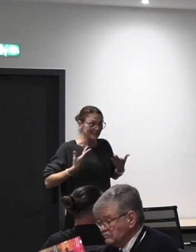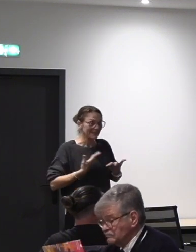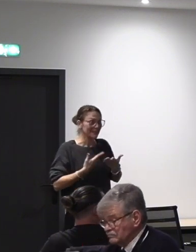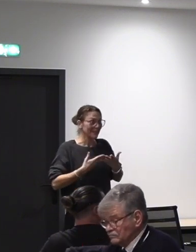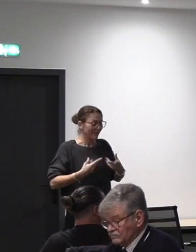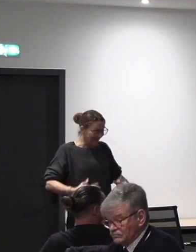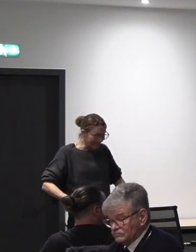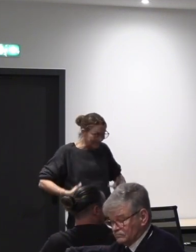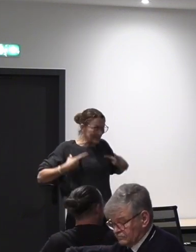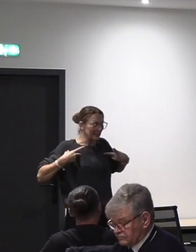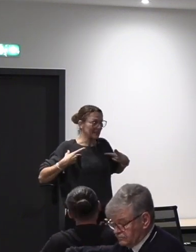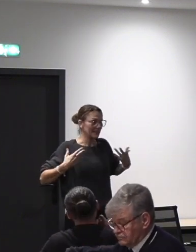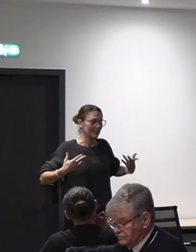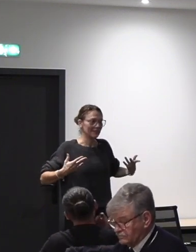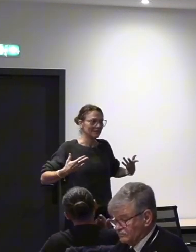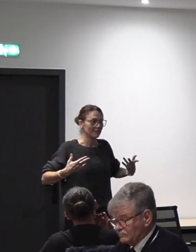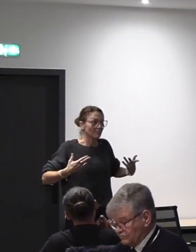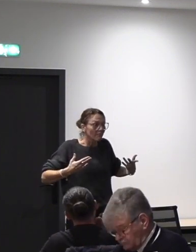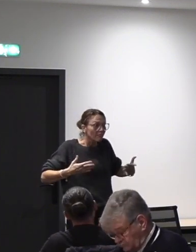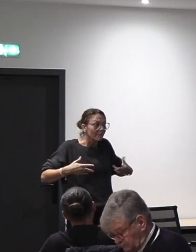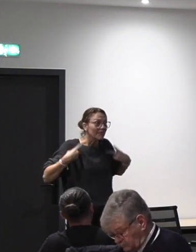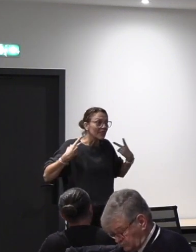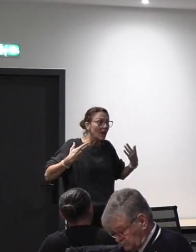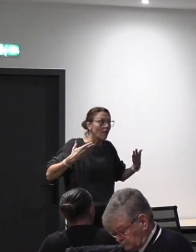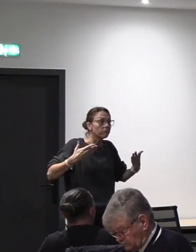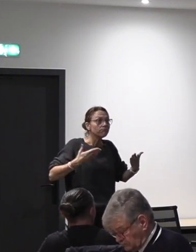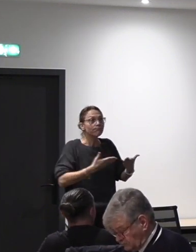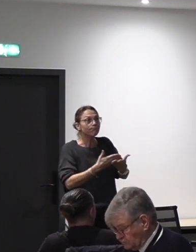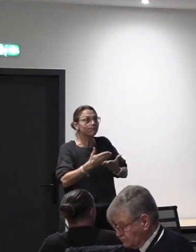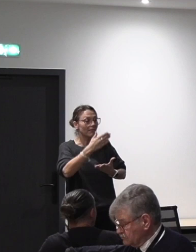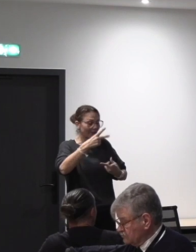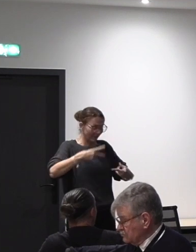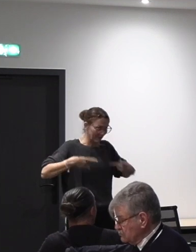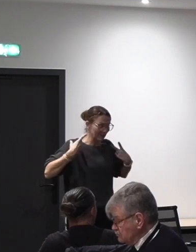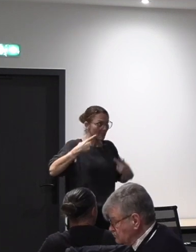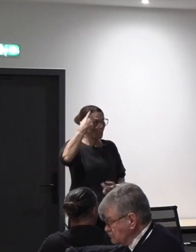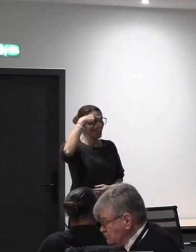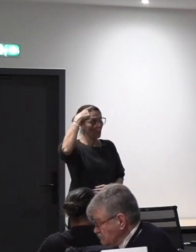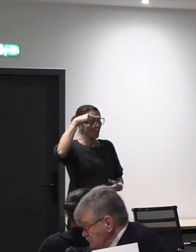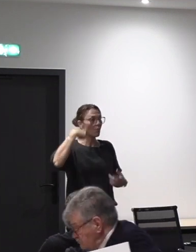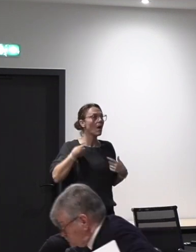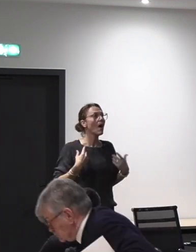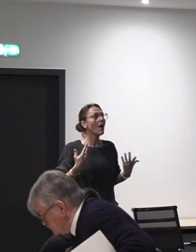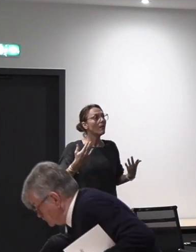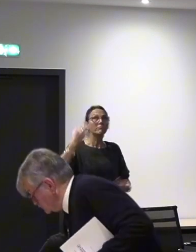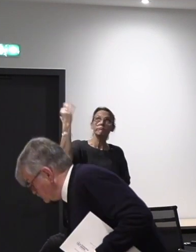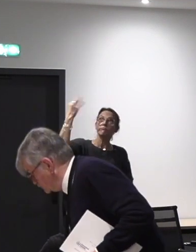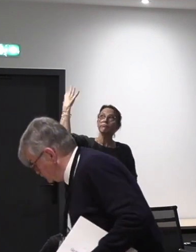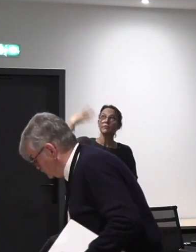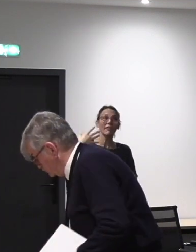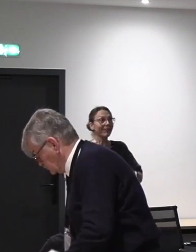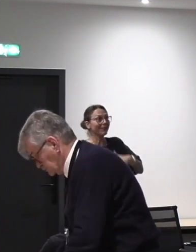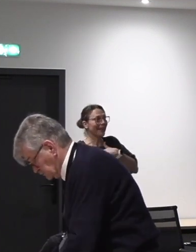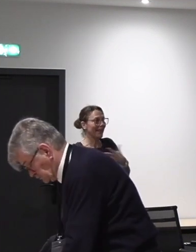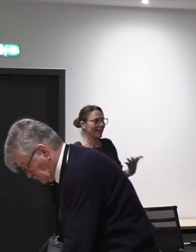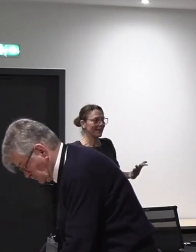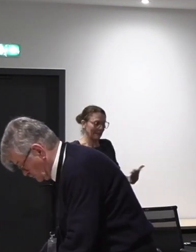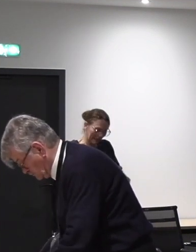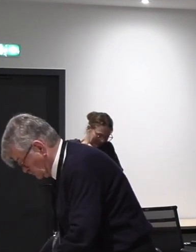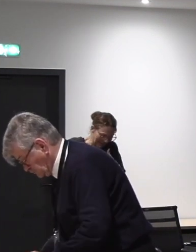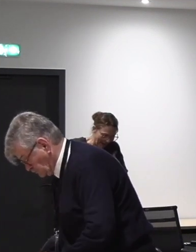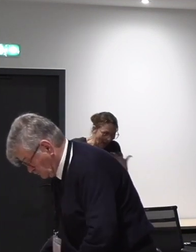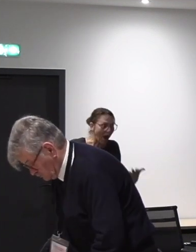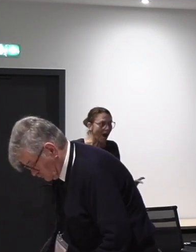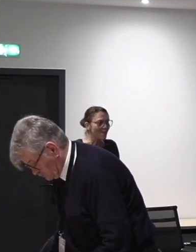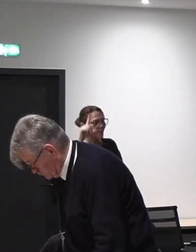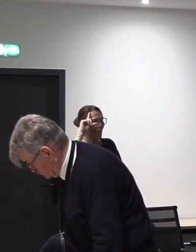sans être handicapé, pourrait être complètement absurde. La vie nous a été donnée, personne n'a dit « j'ai envie de naître ». Et à partir du moment où vous êtes né,